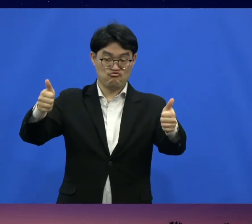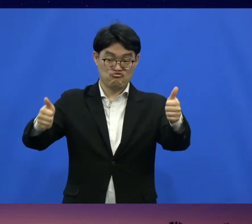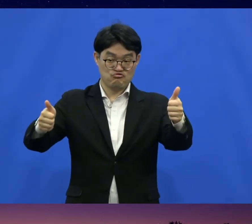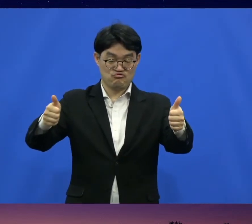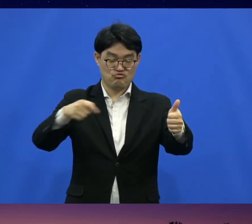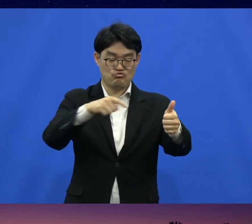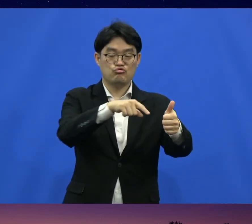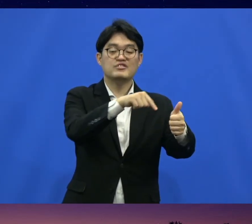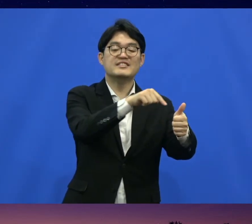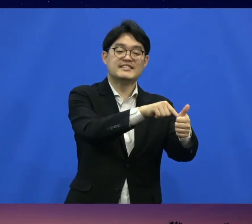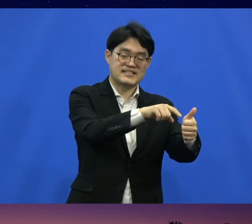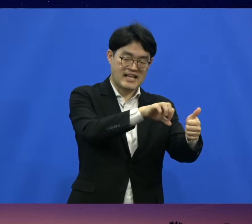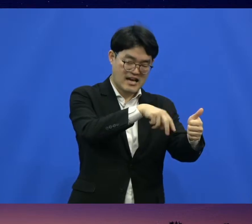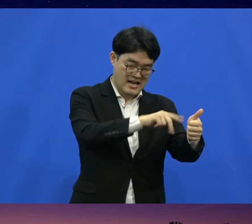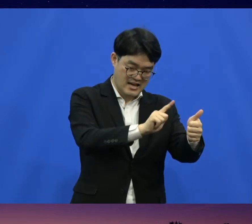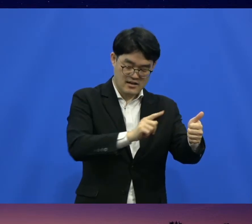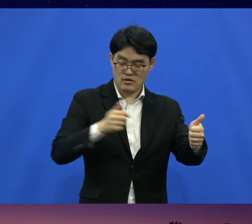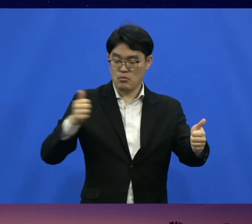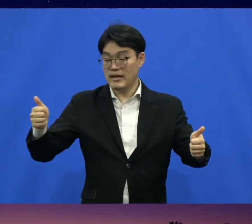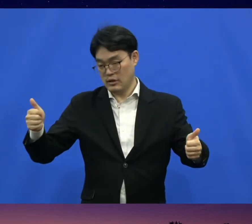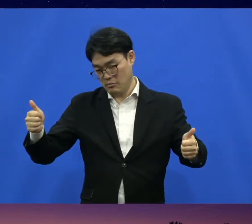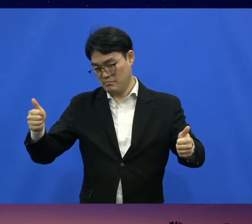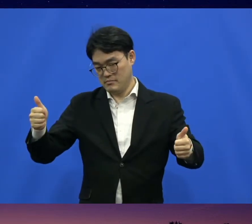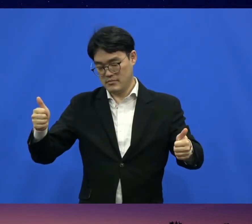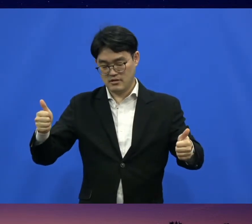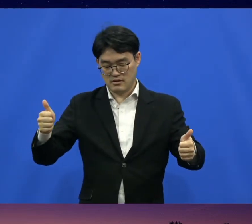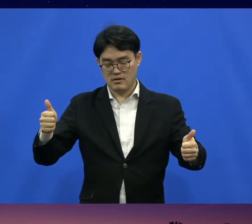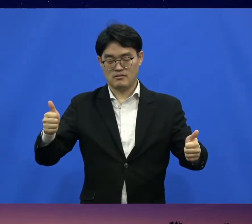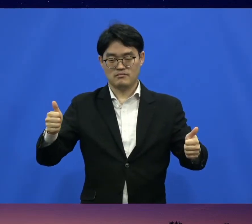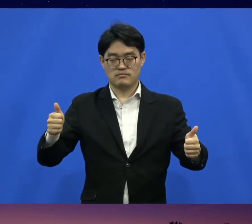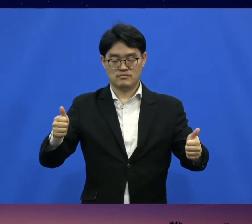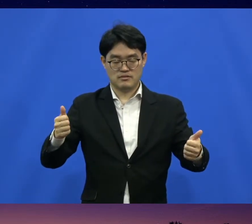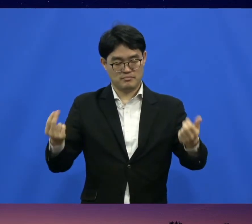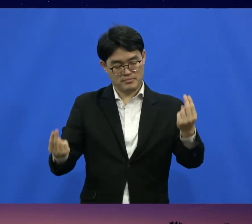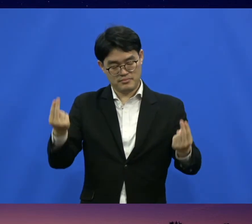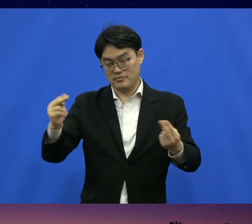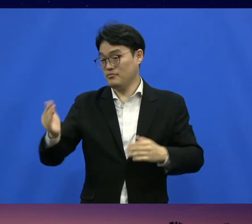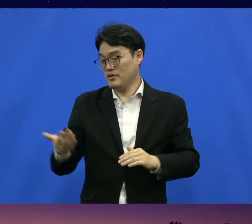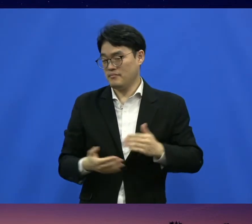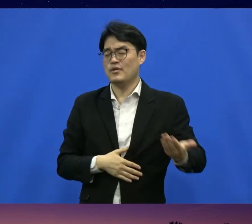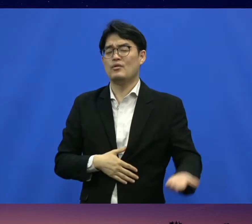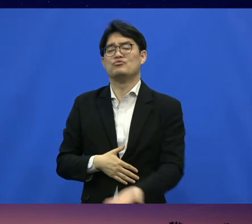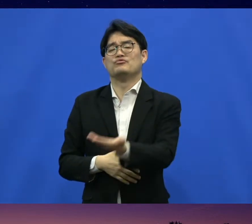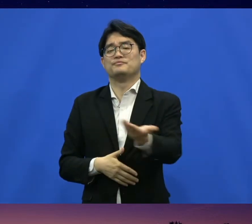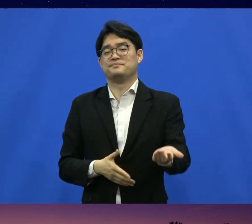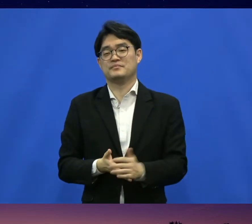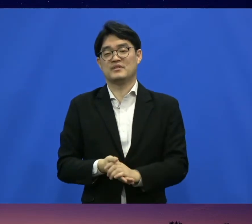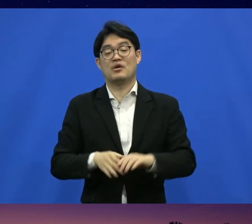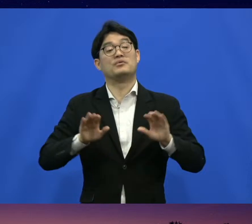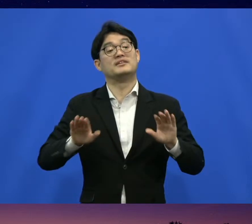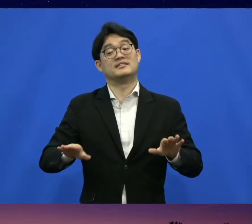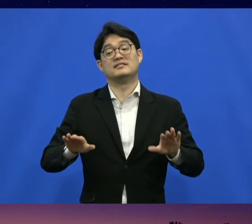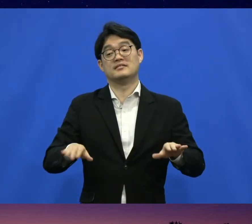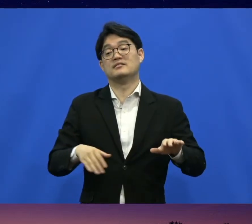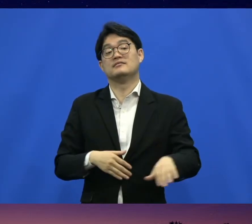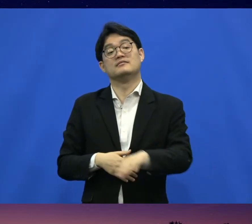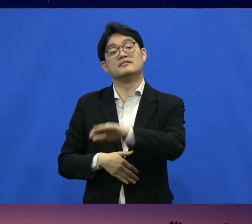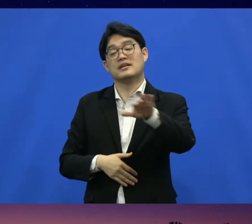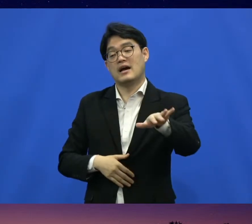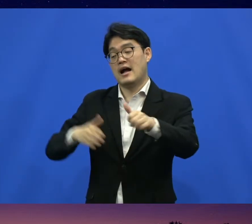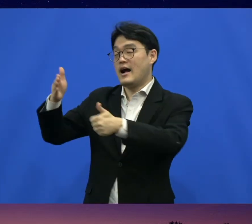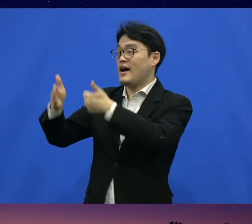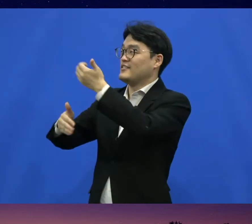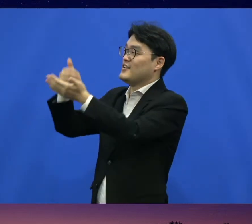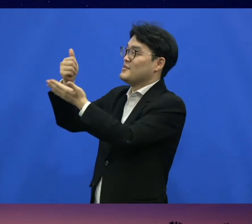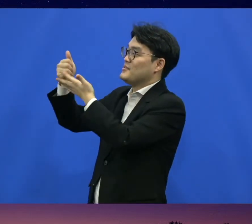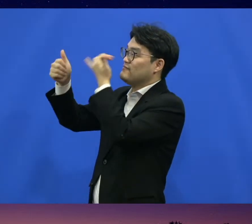두 사람의 인생의 전혀 다른 모습을 우리에게 보여주고 있는 것이죠. 사랑하는 성도 여러분, 오늘 우리가 하나님을 섬길